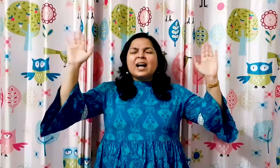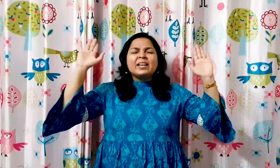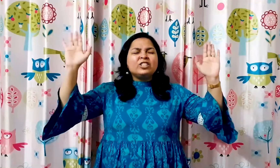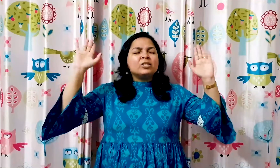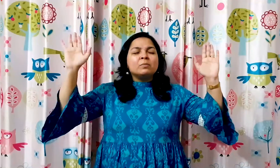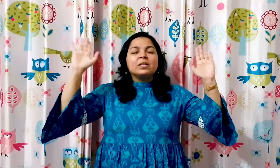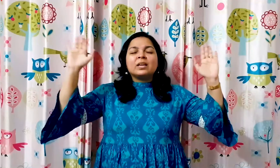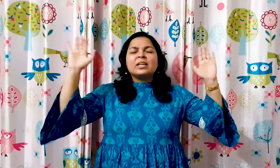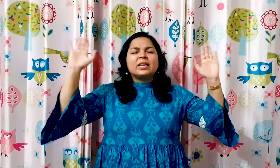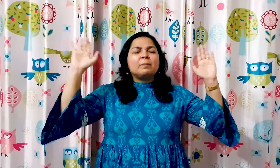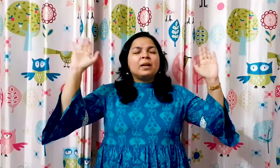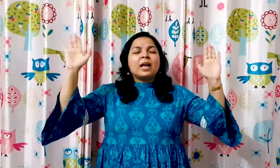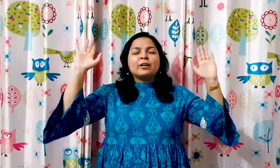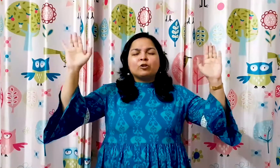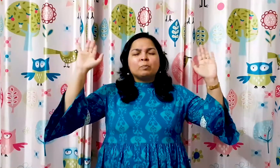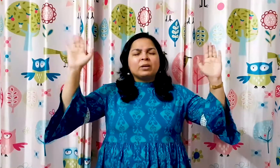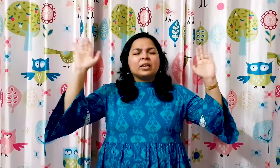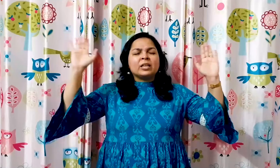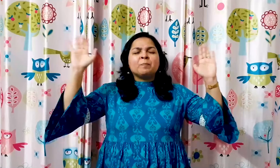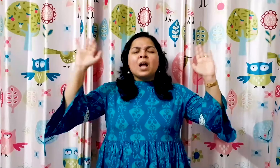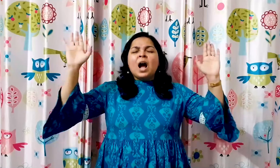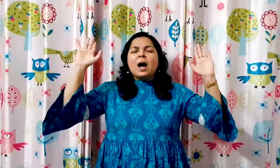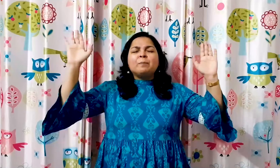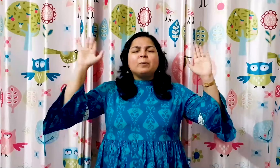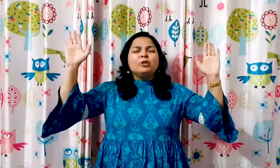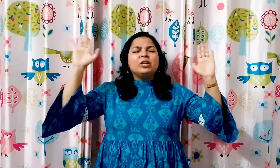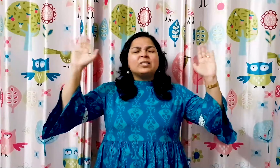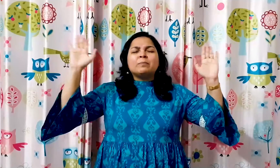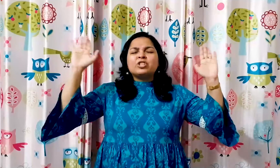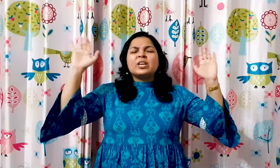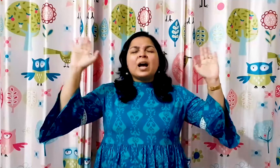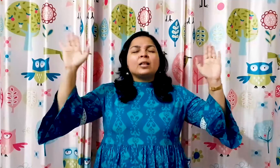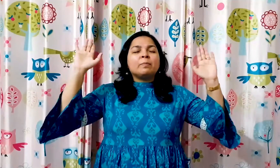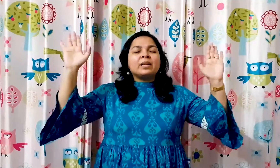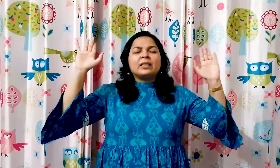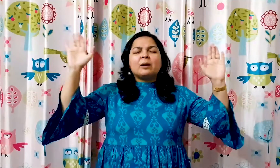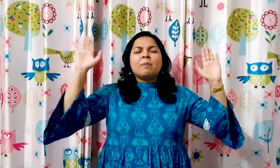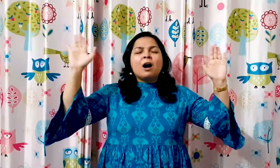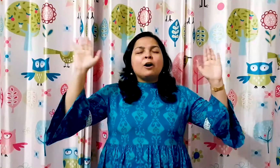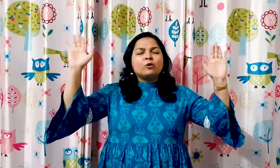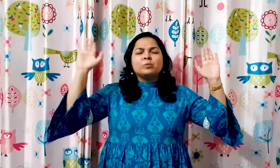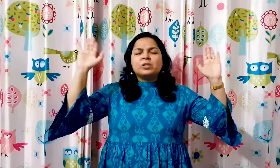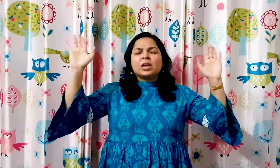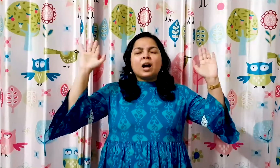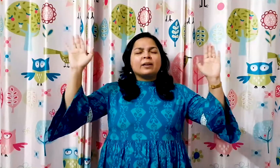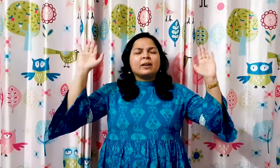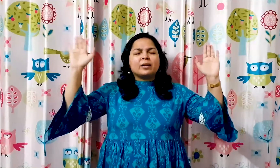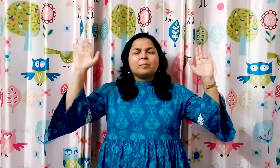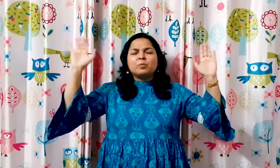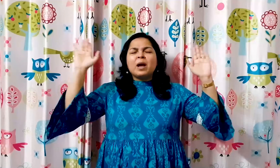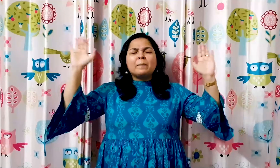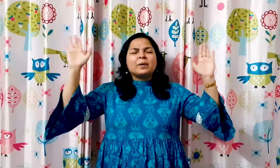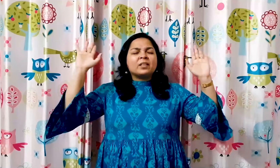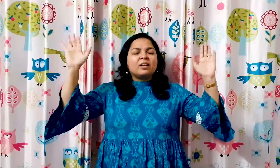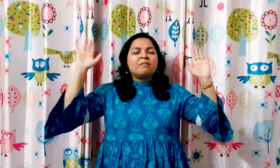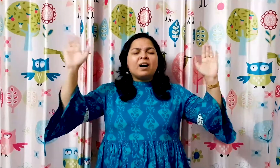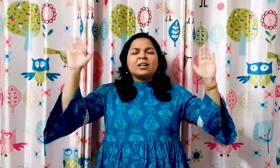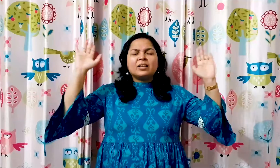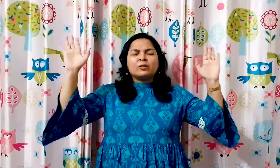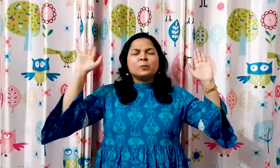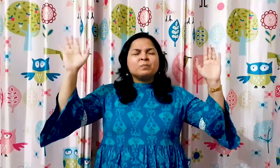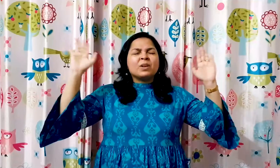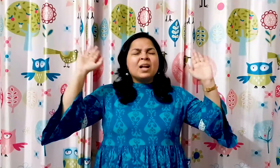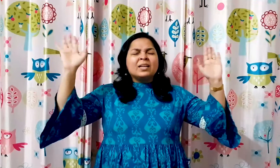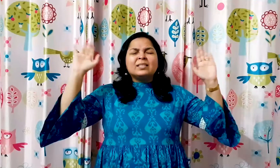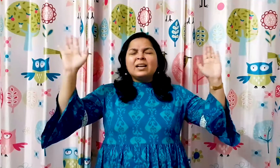है सारी चीजें मिलकर इनके लिए भलाई को उत्पन्न करें आपकी बुद्धि समझ की आत्मा इनके अंदर महान रूप से कार्य करें तो मैं आपको